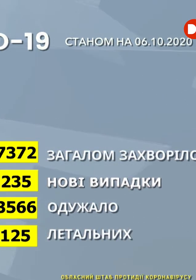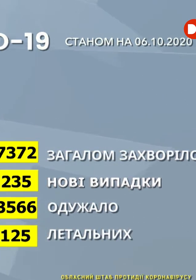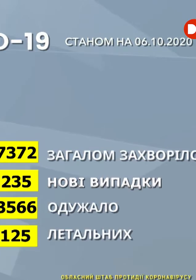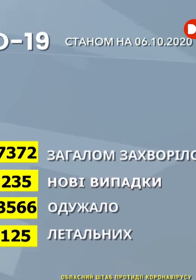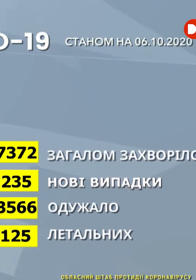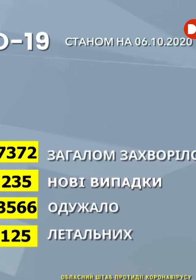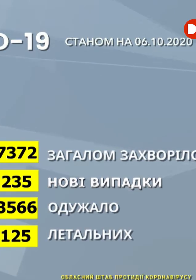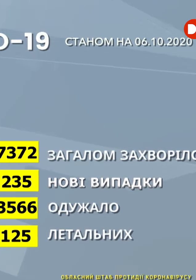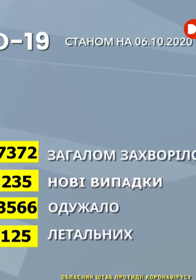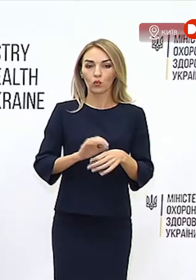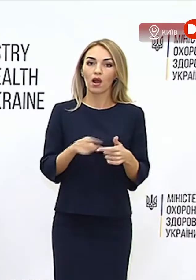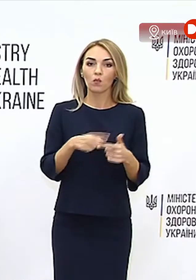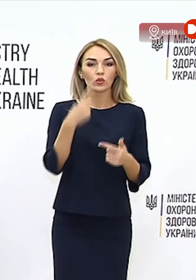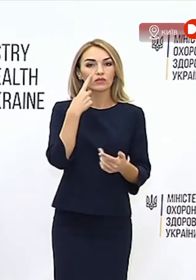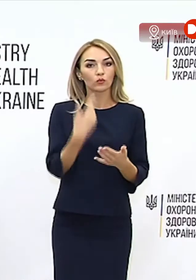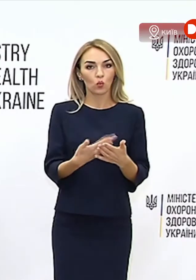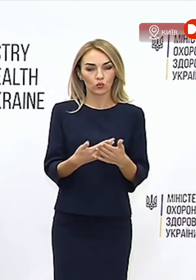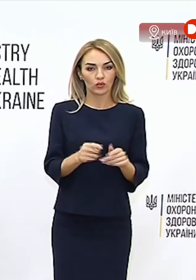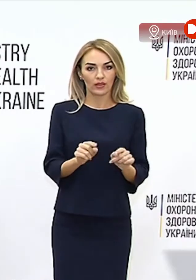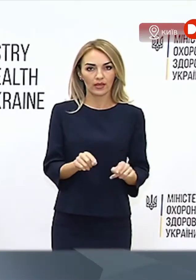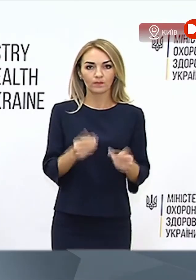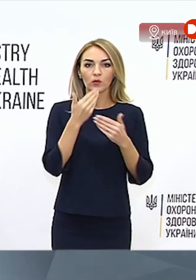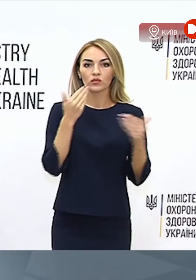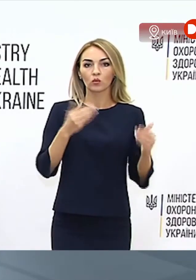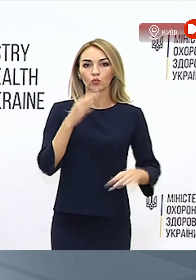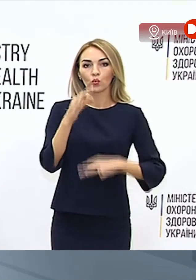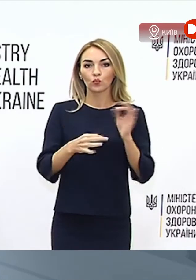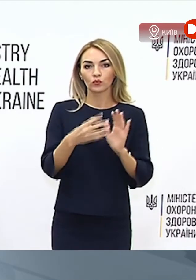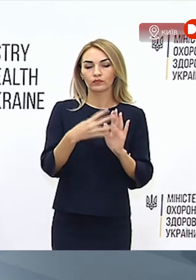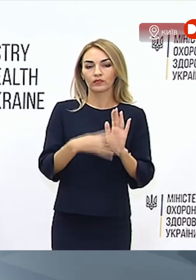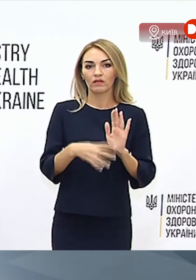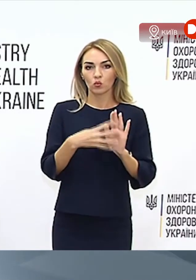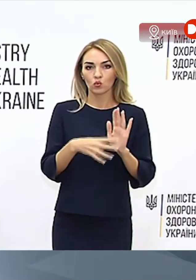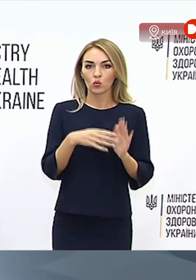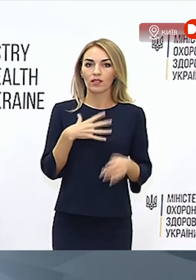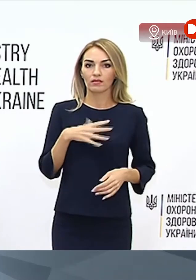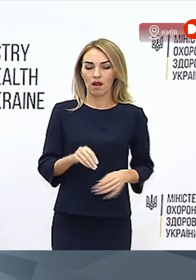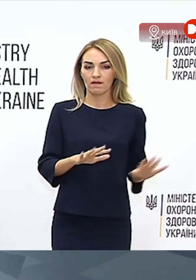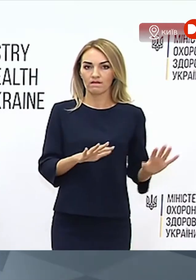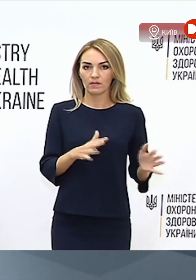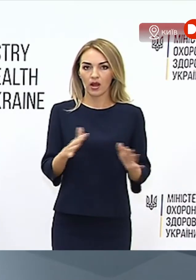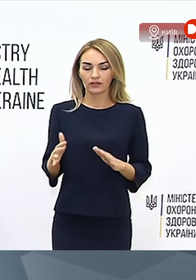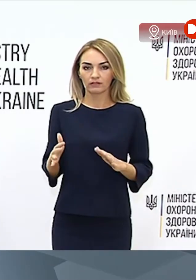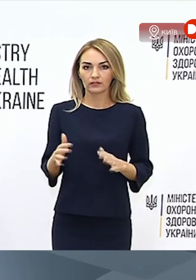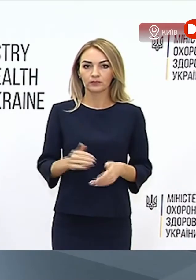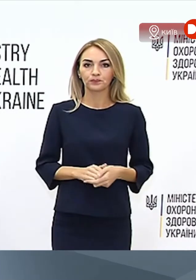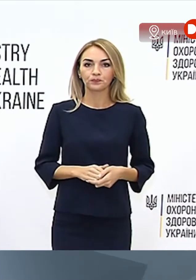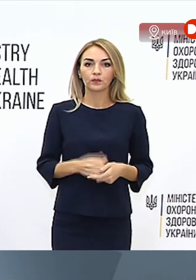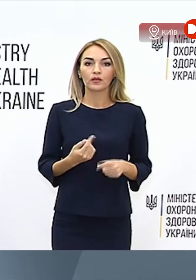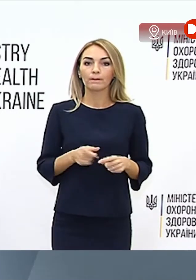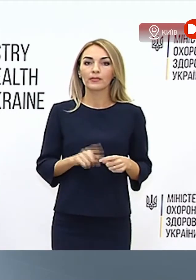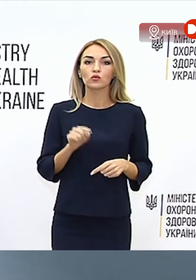4348 нових інфікованих. За останню добу в Україні зафіксовано 90 летальних випадків. При